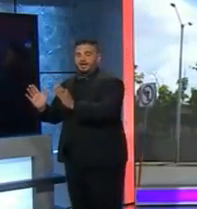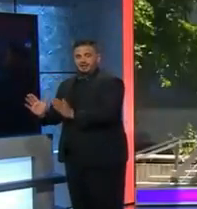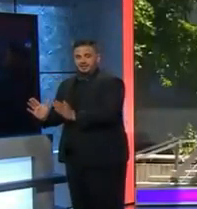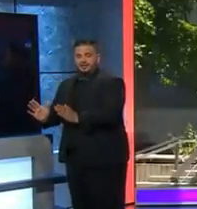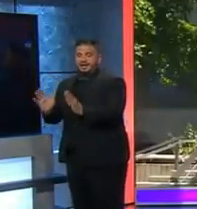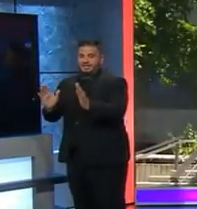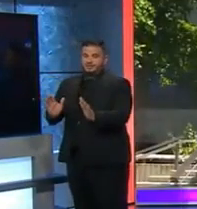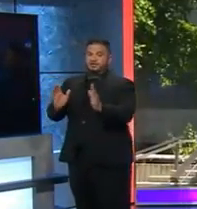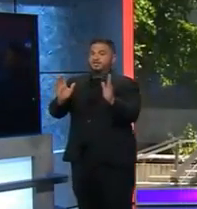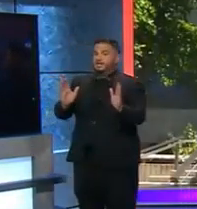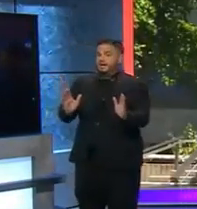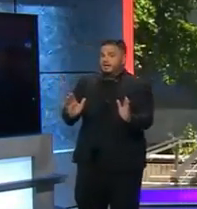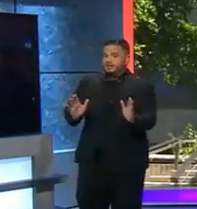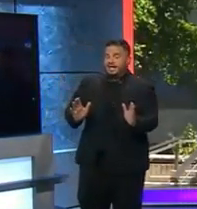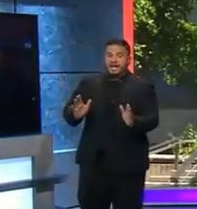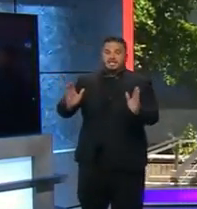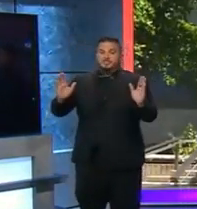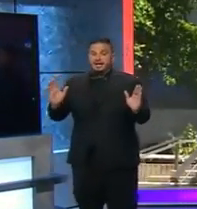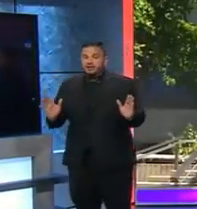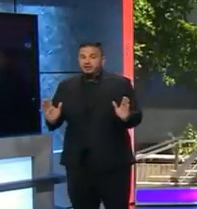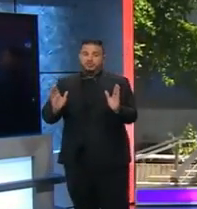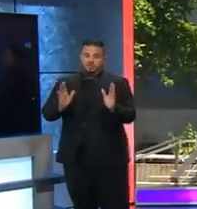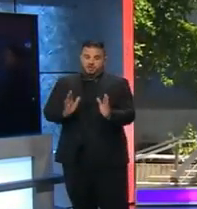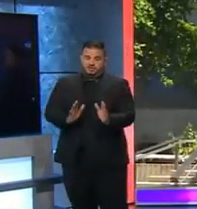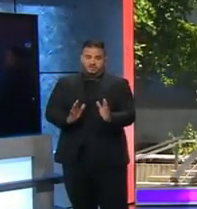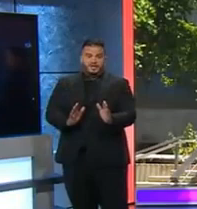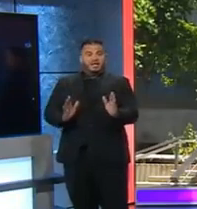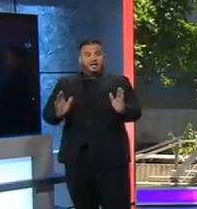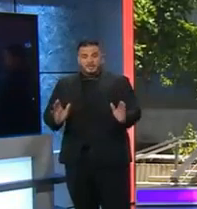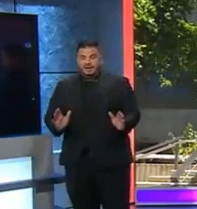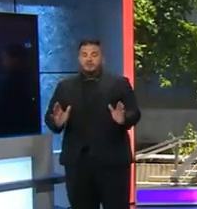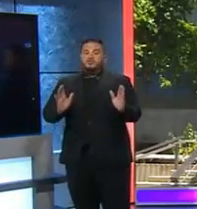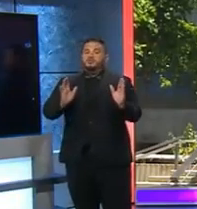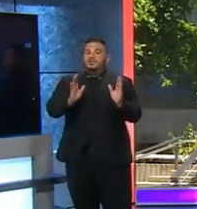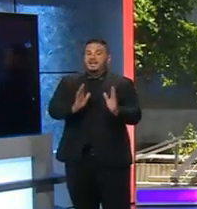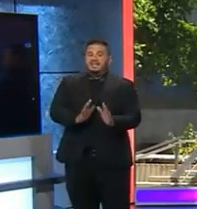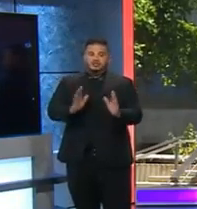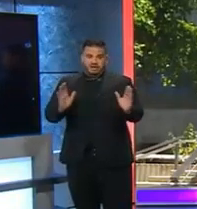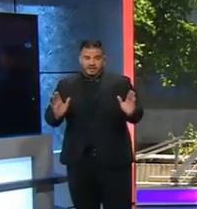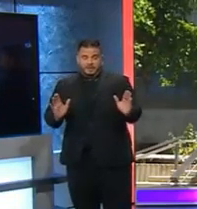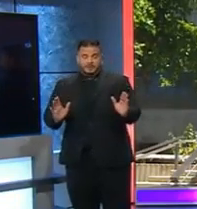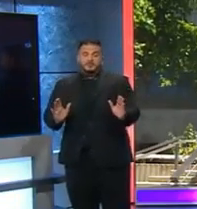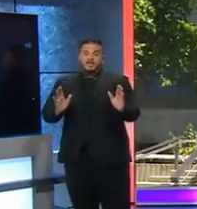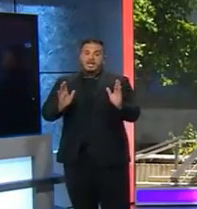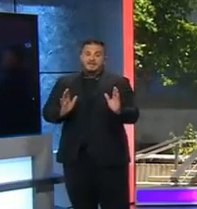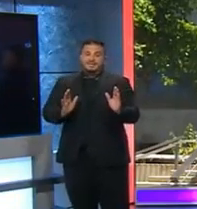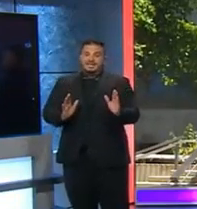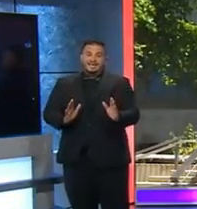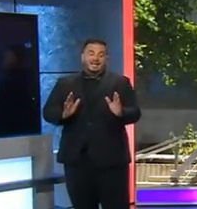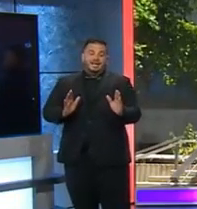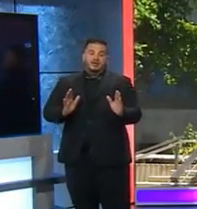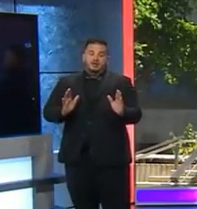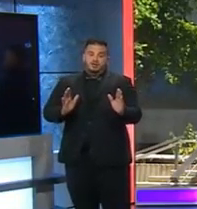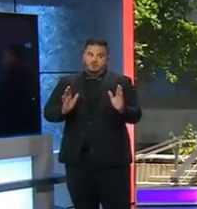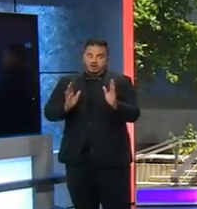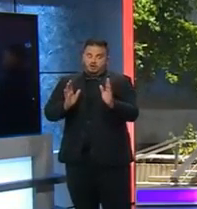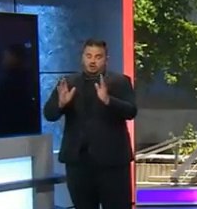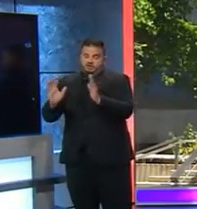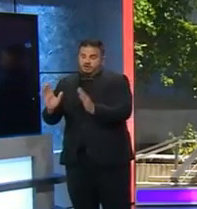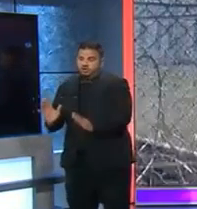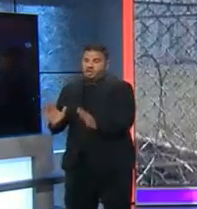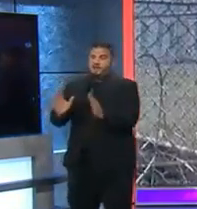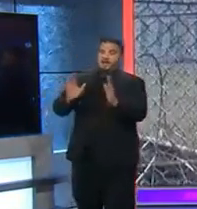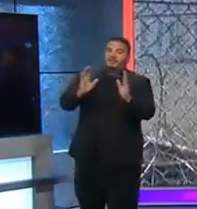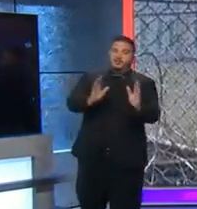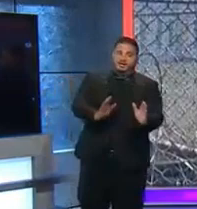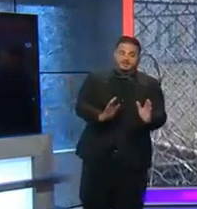pagar su fianza. Esa persona está en cárcel esperando su juicio, esperando un proceso legal adicional. ¿Qué pasa? Que cuando